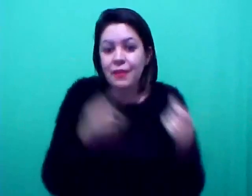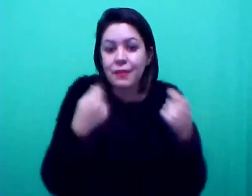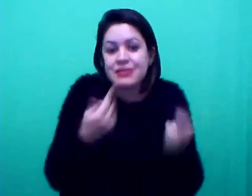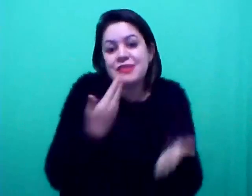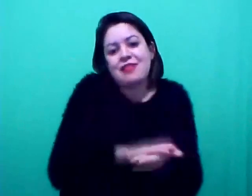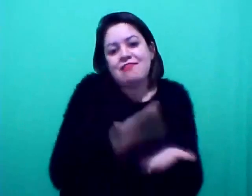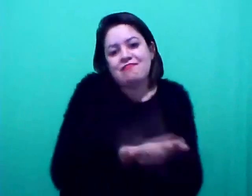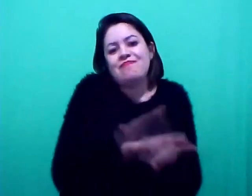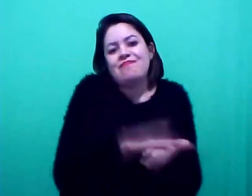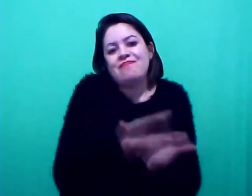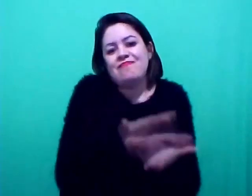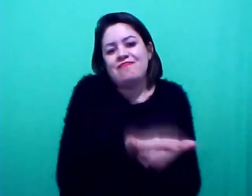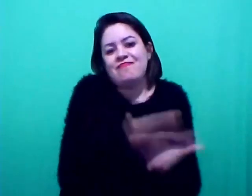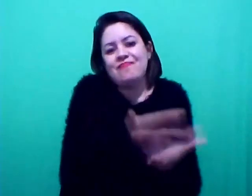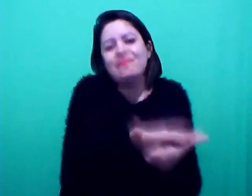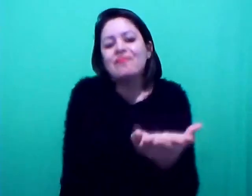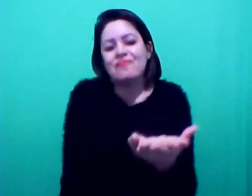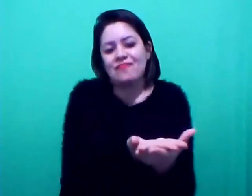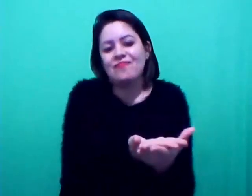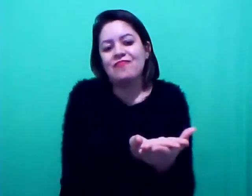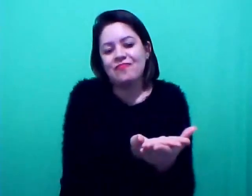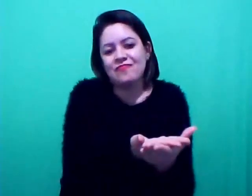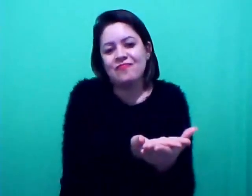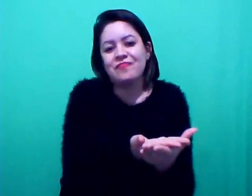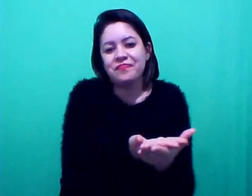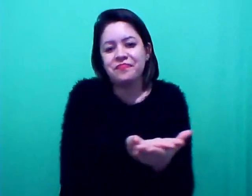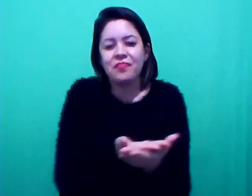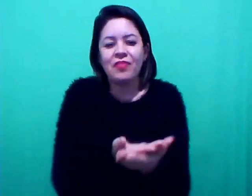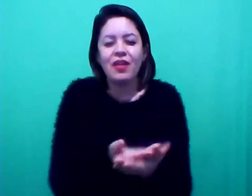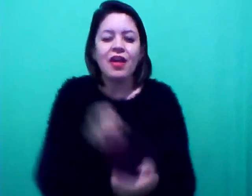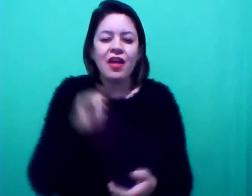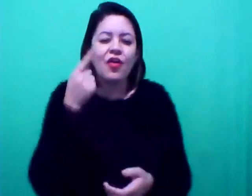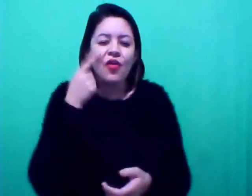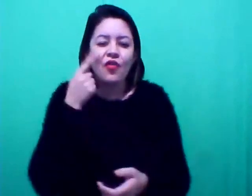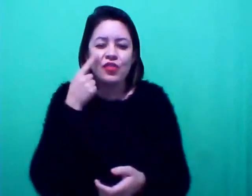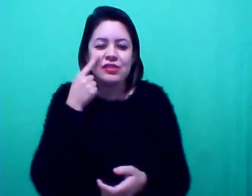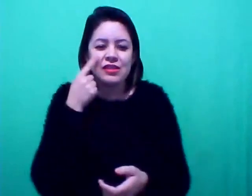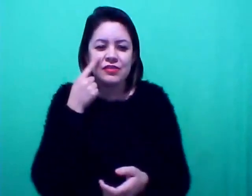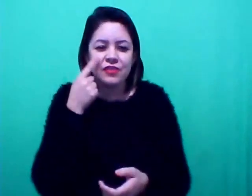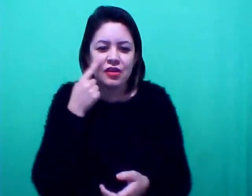É assim que acontece com as metáforas. Então, antes a gente tem que estudar muito o significado da palavra.